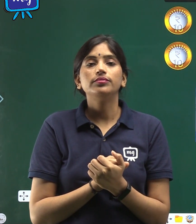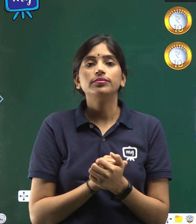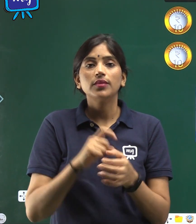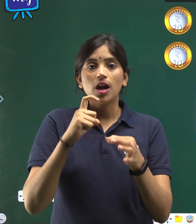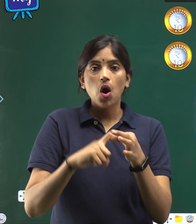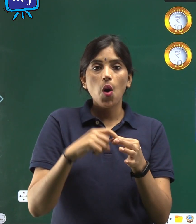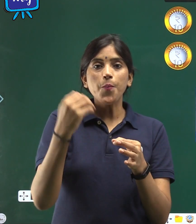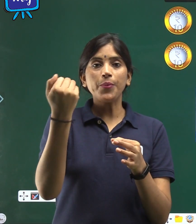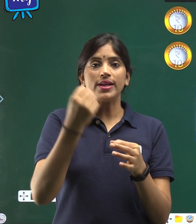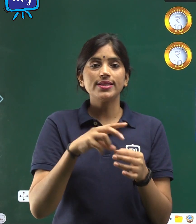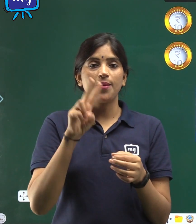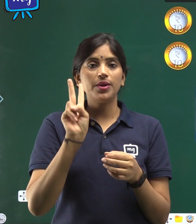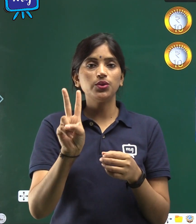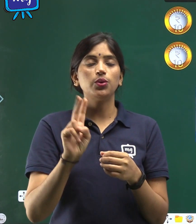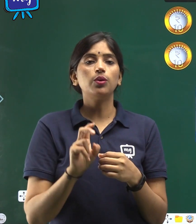प्रश्न नंबर 2।